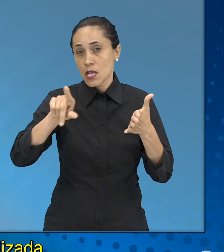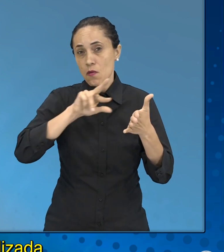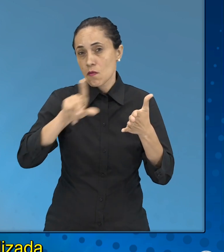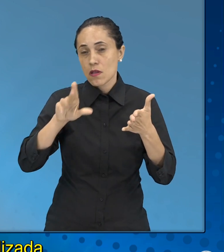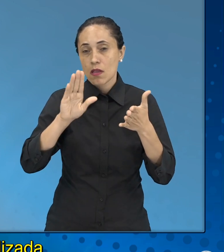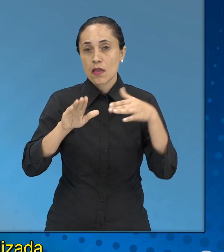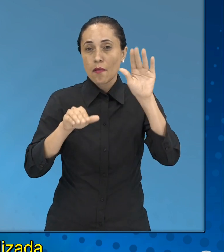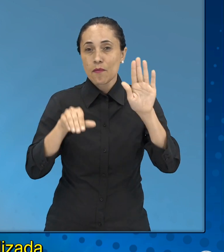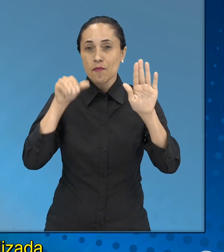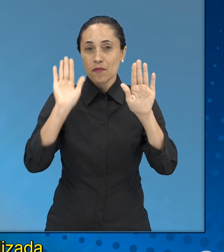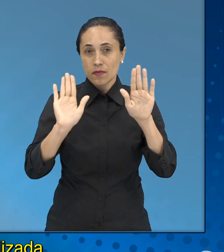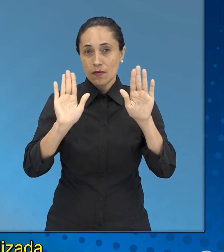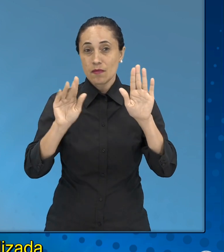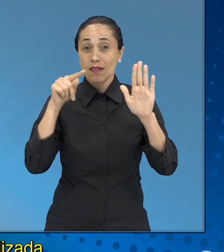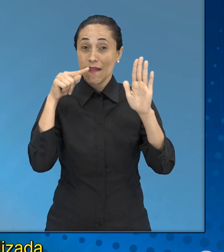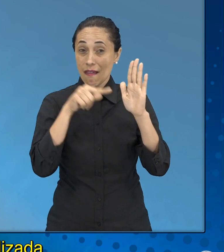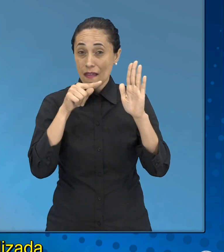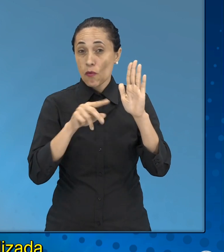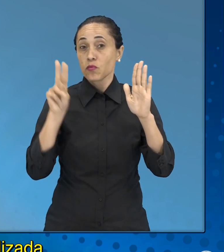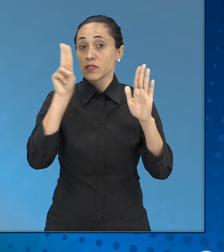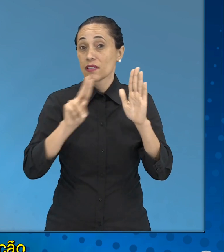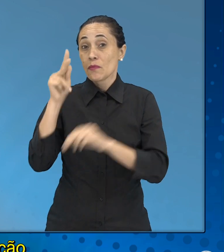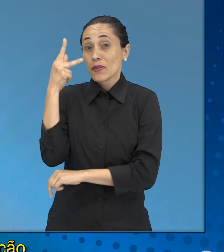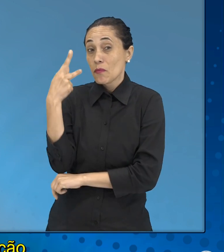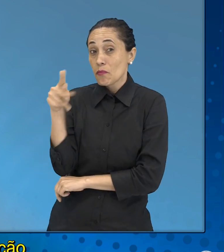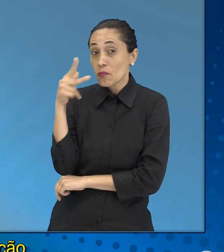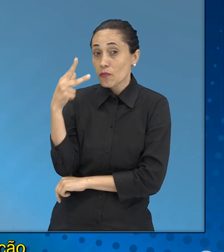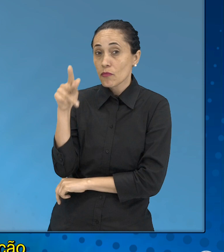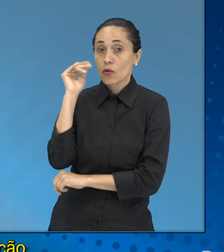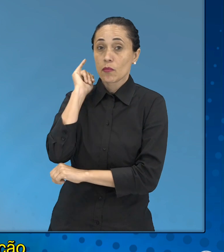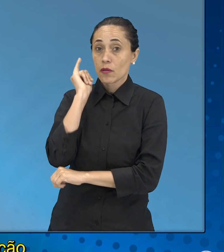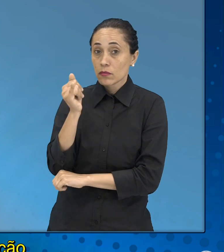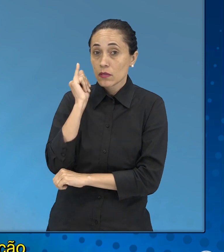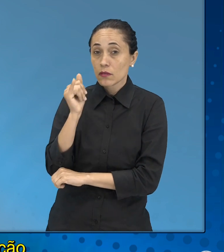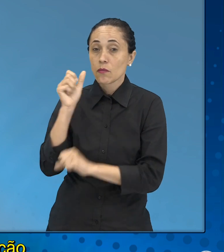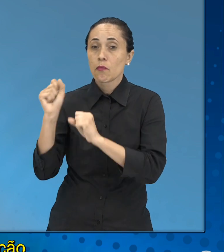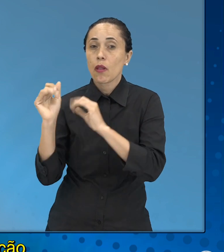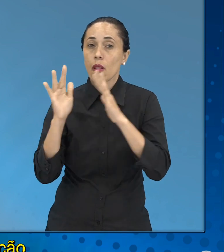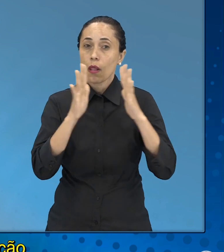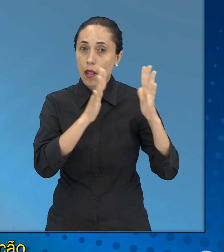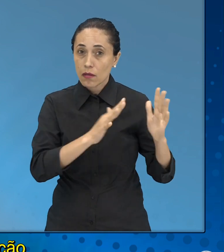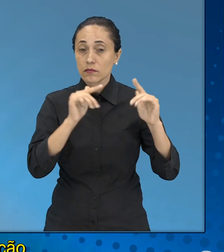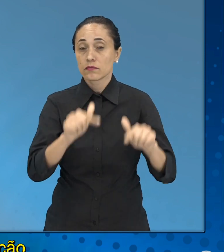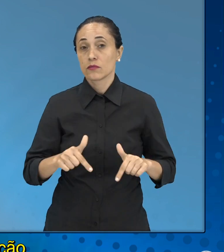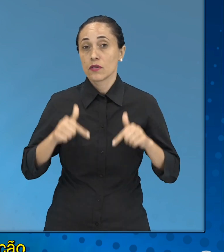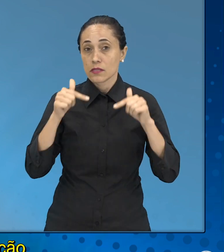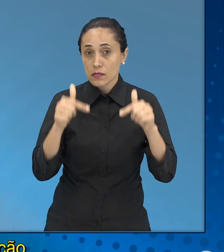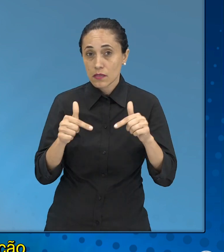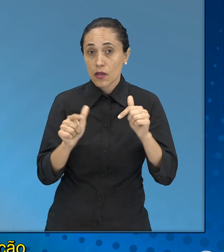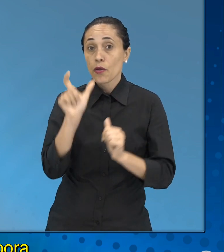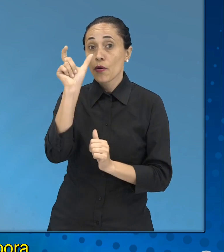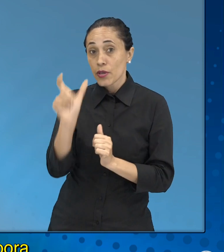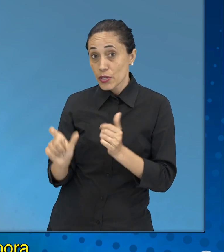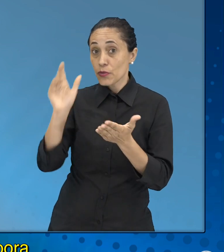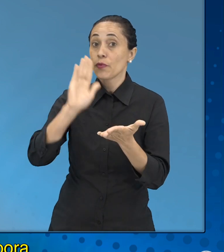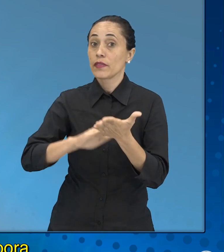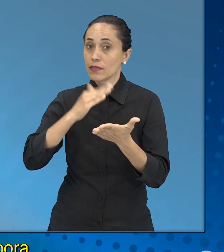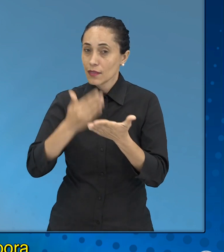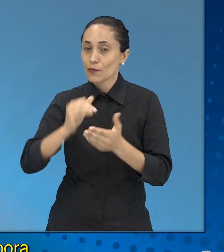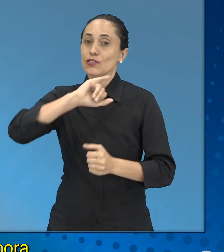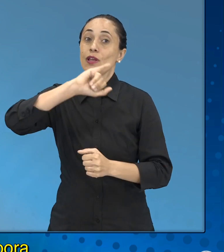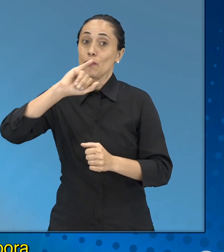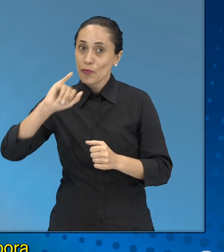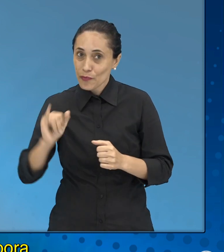é utilizada pela própria contadora durante sua atuação e, consequentemente, a